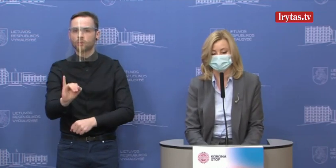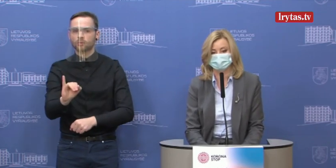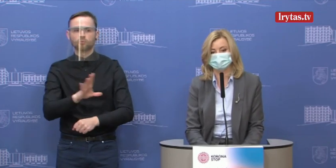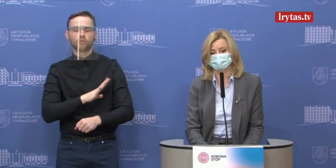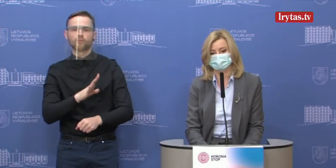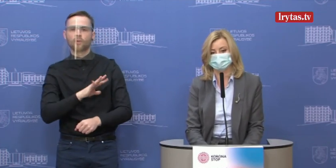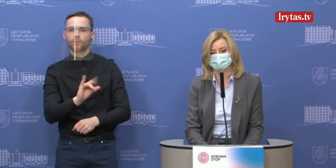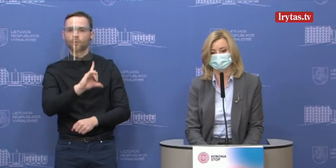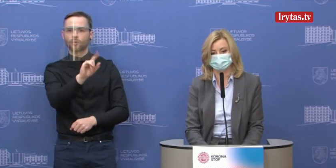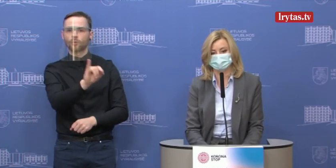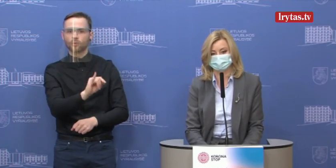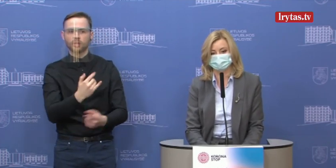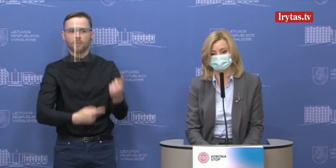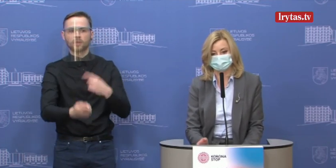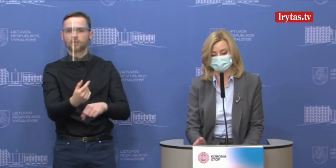įvardinti savo